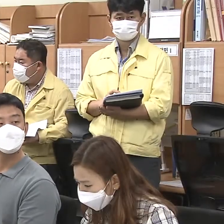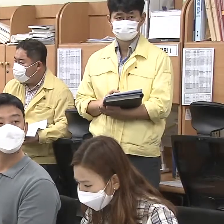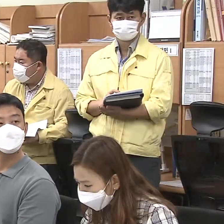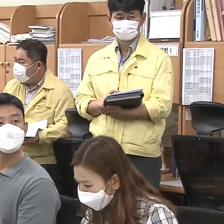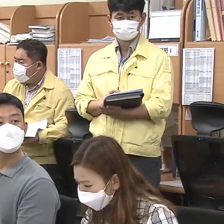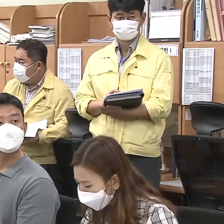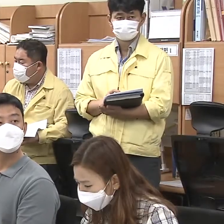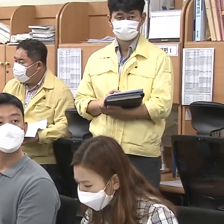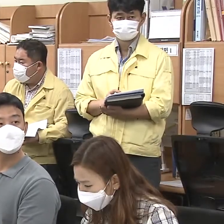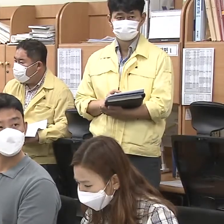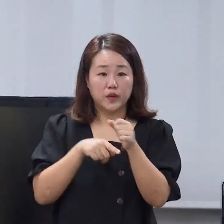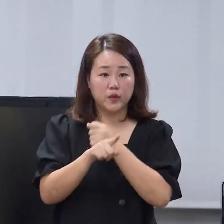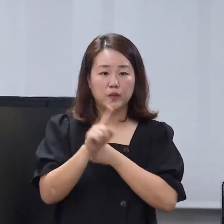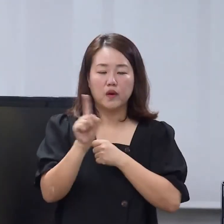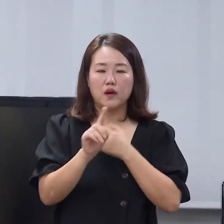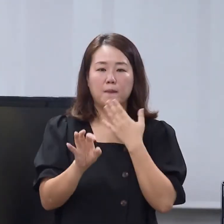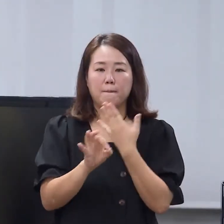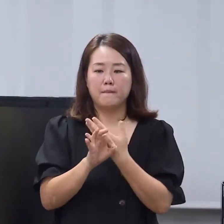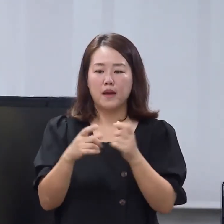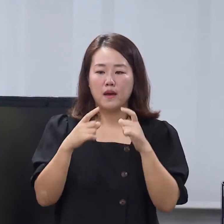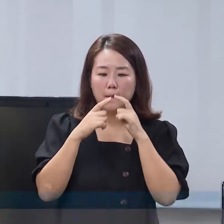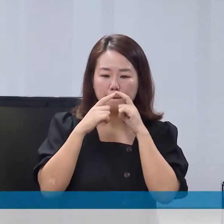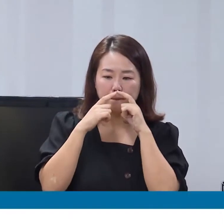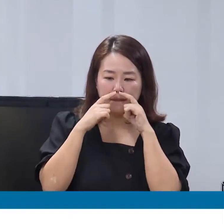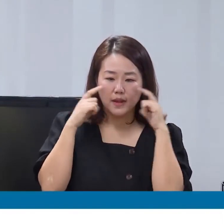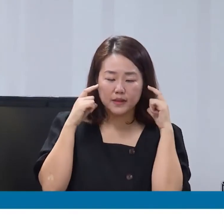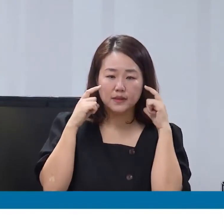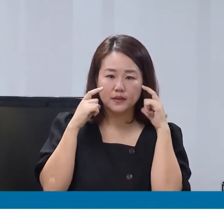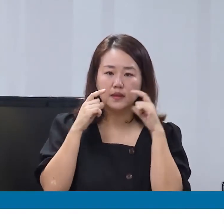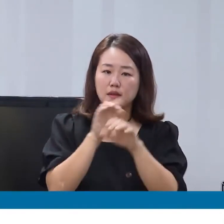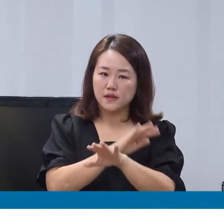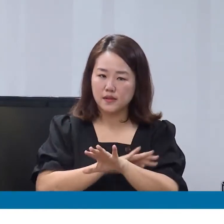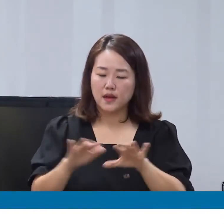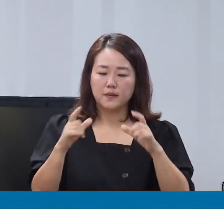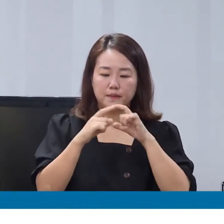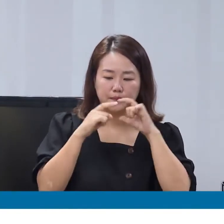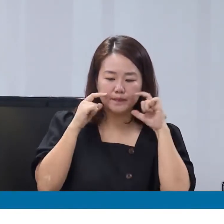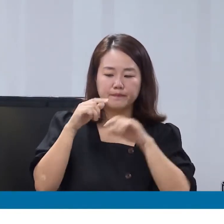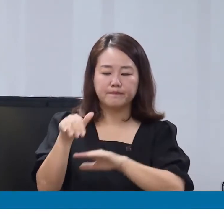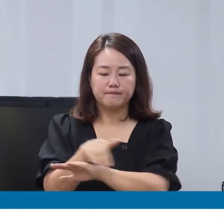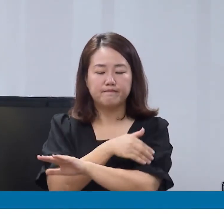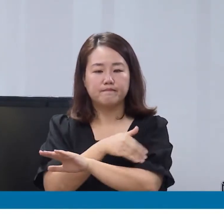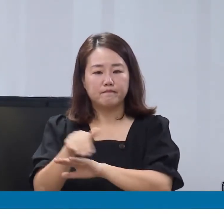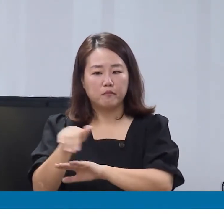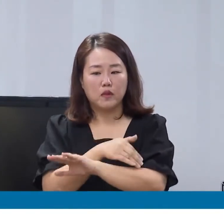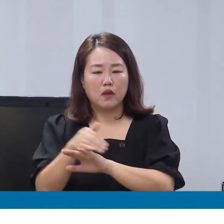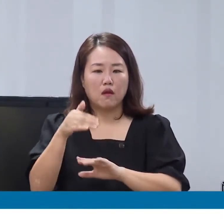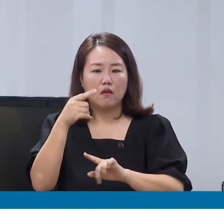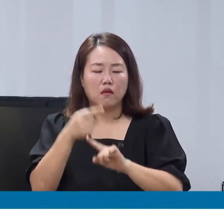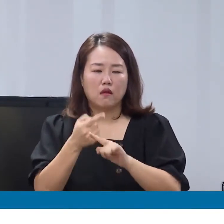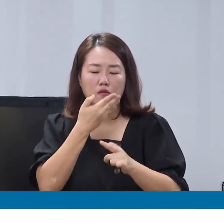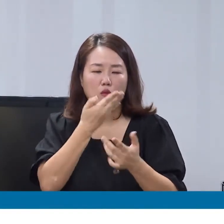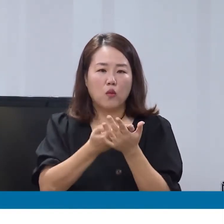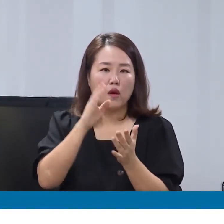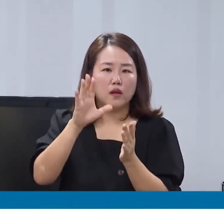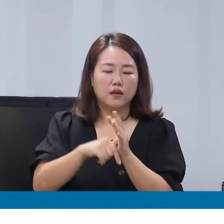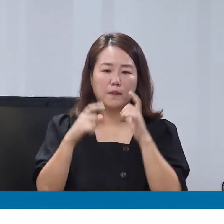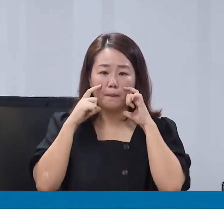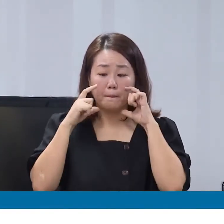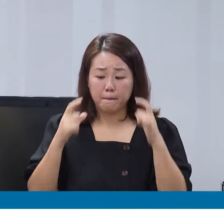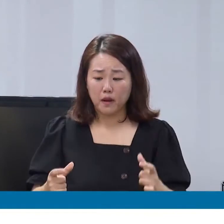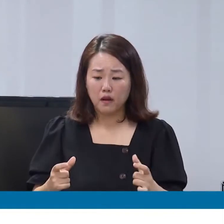방역 당국은 설명했습니다. 마스크를 정작 착용을 잘 하시다가 결정적인 순간에